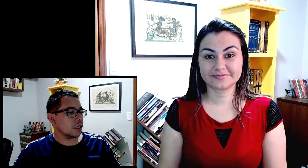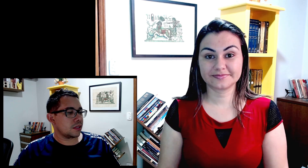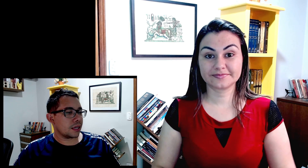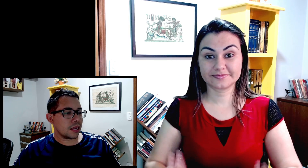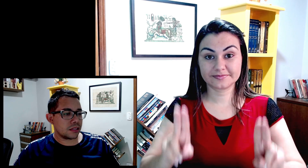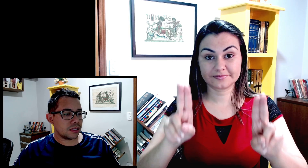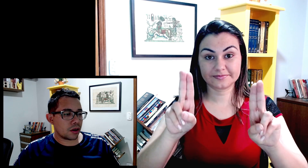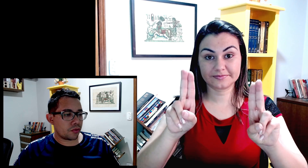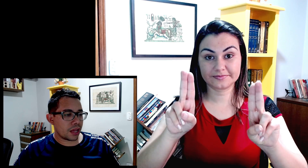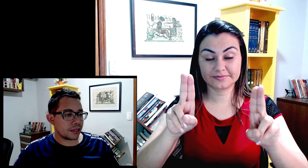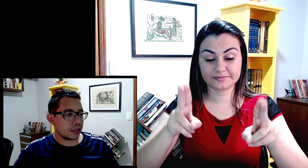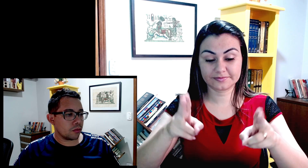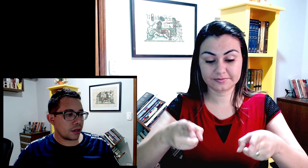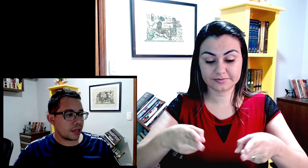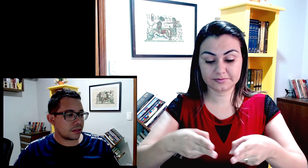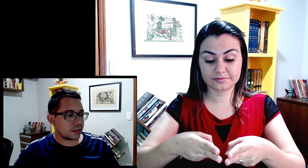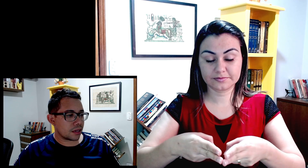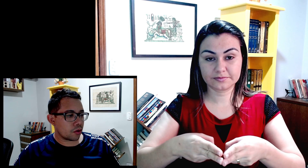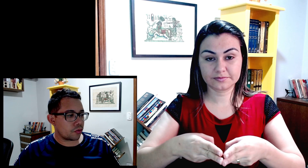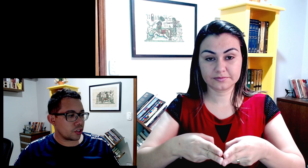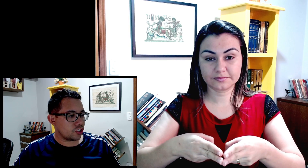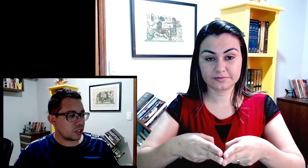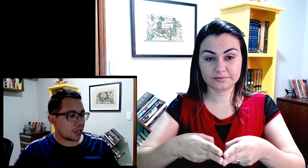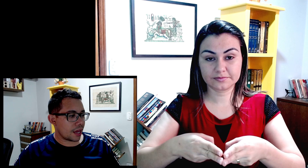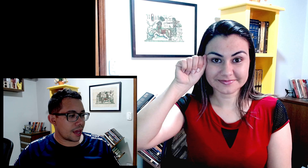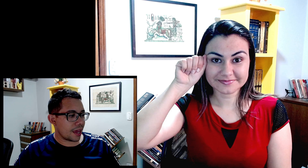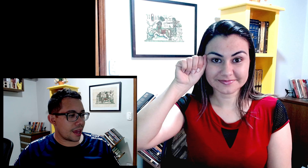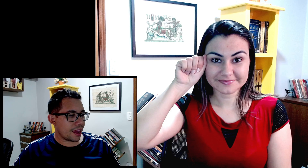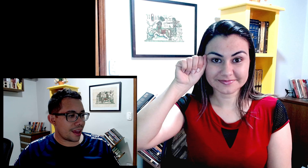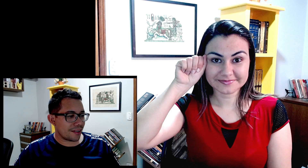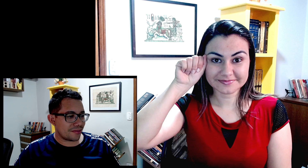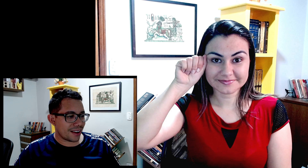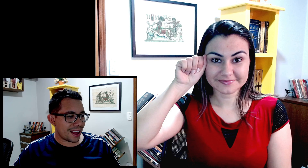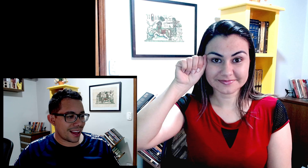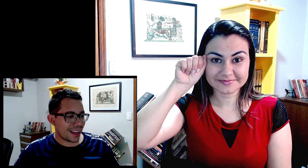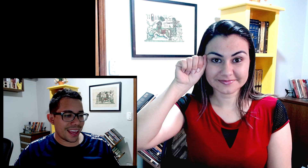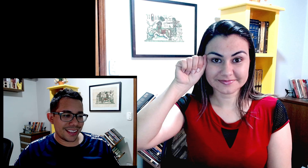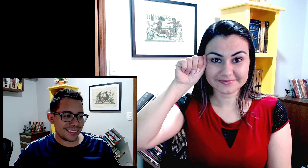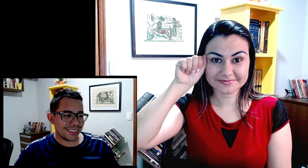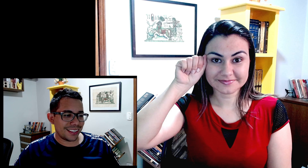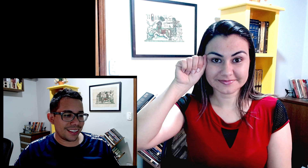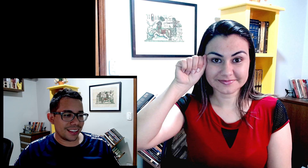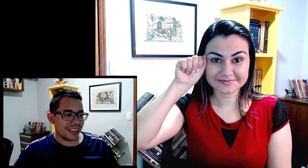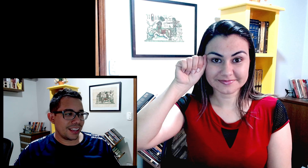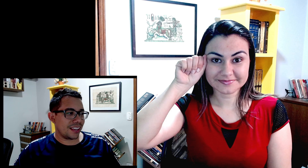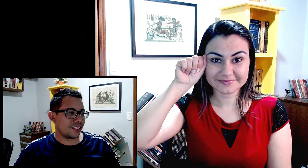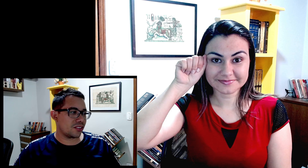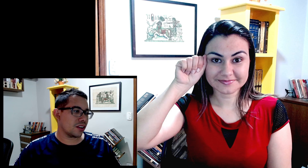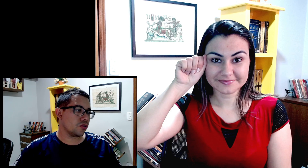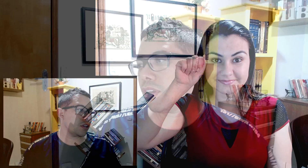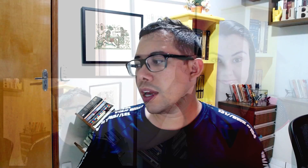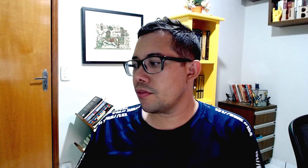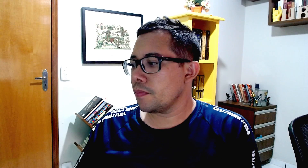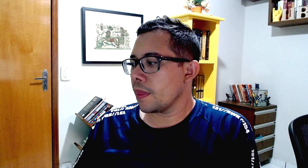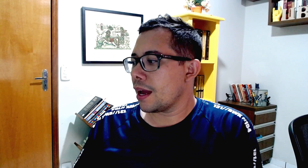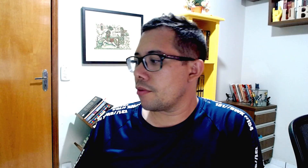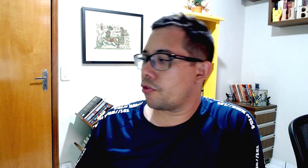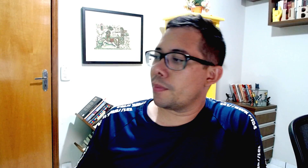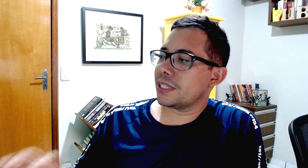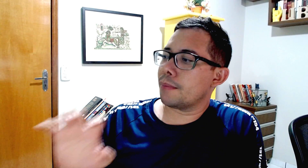Se aquele sinal foi Adão, esse sinal foi de Eva. É isso aí. Esse é o sinal de Eva, a forma da mão